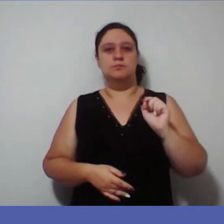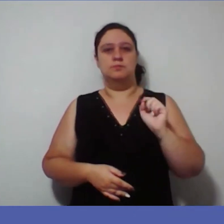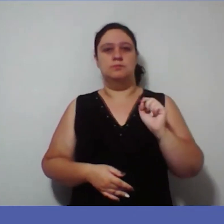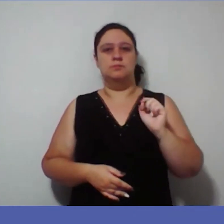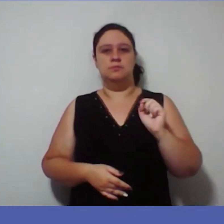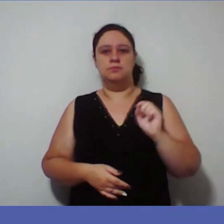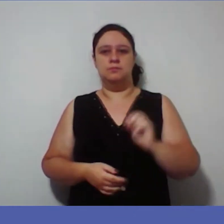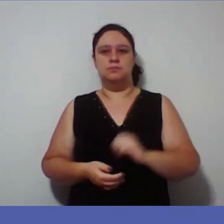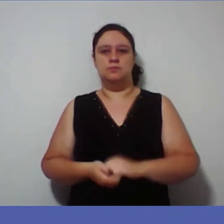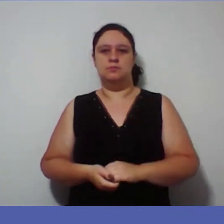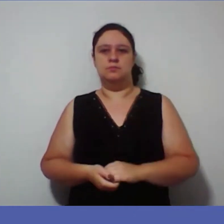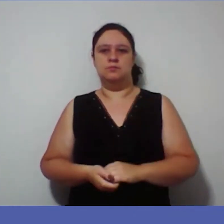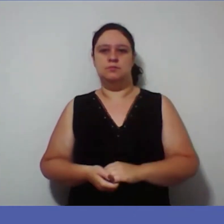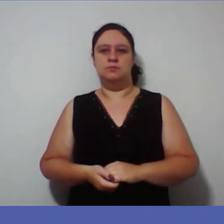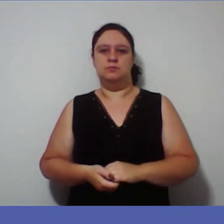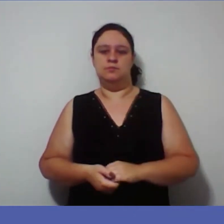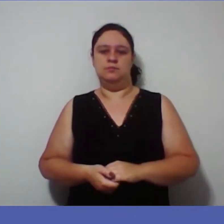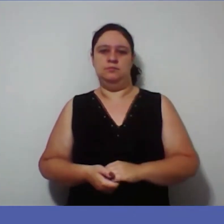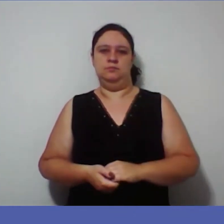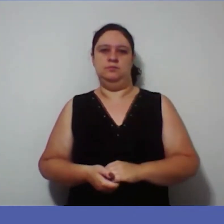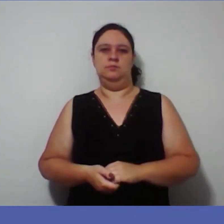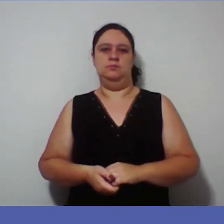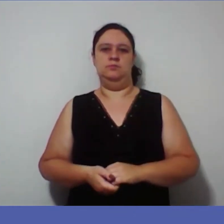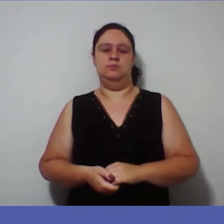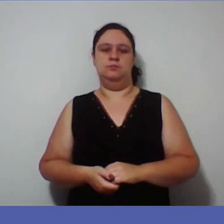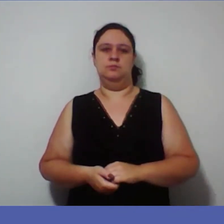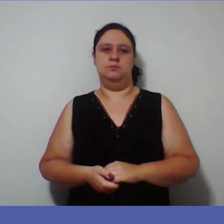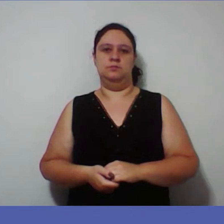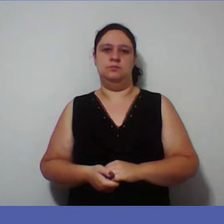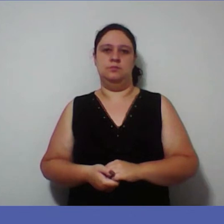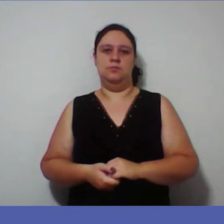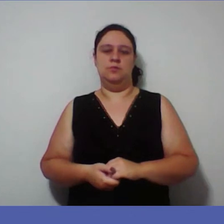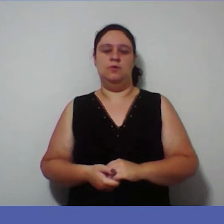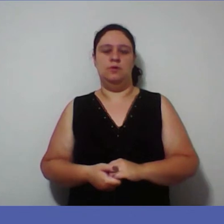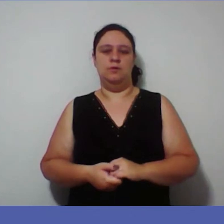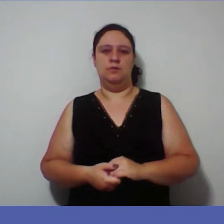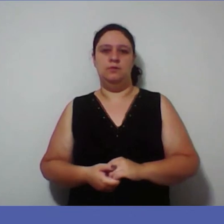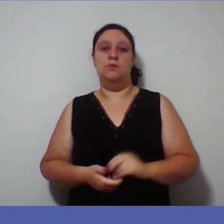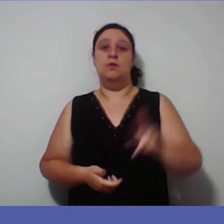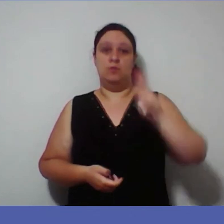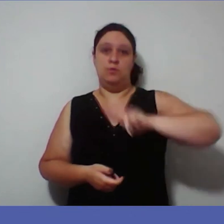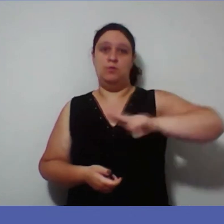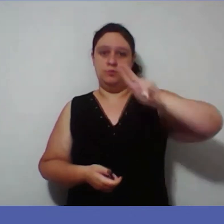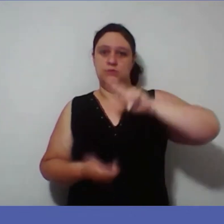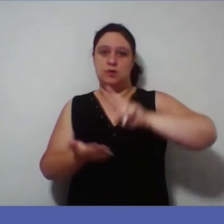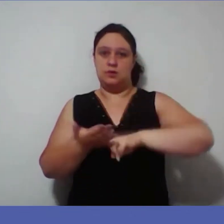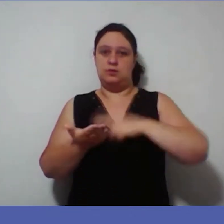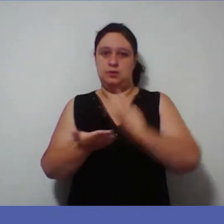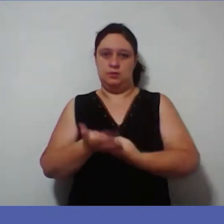eu vou usar uma versão, tá? De que com